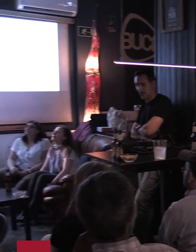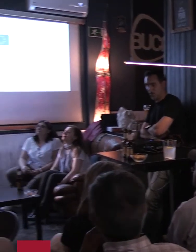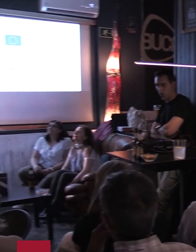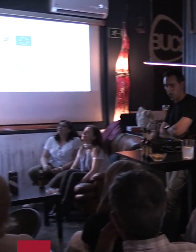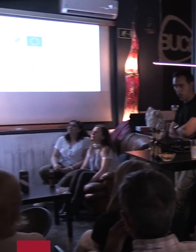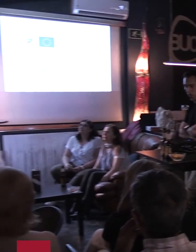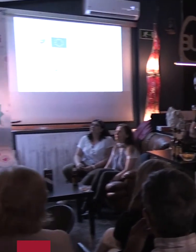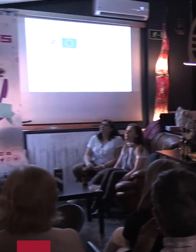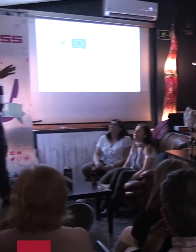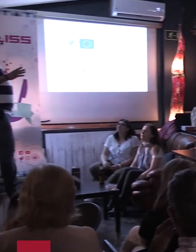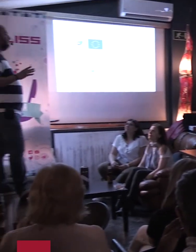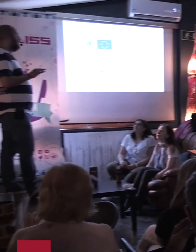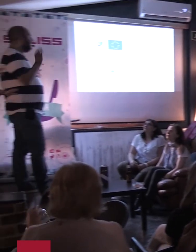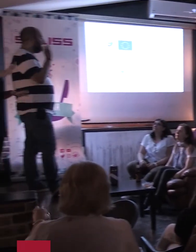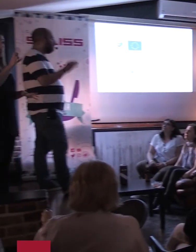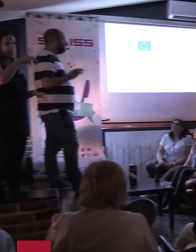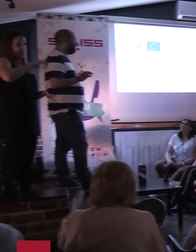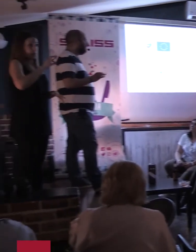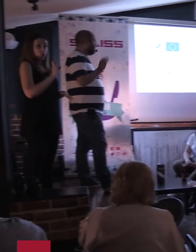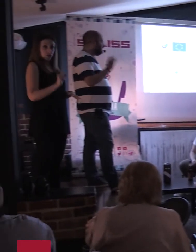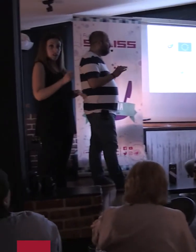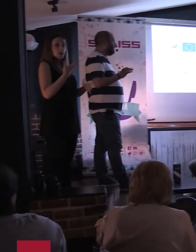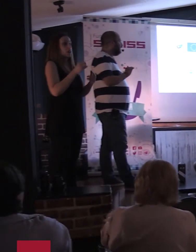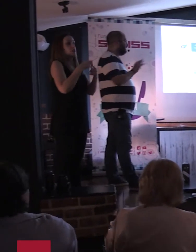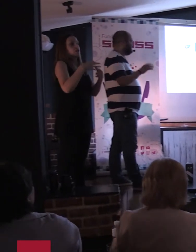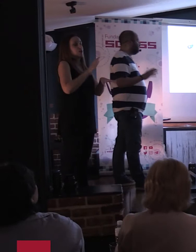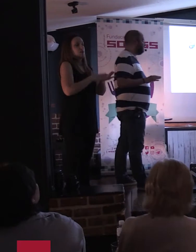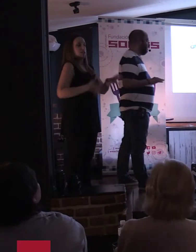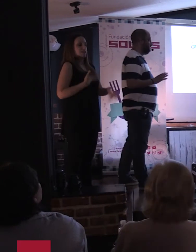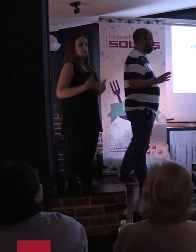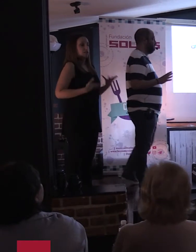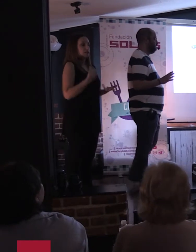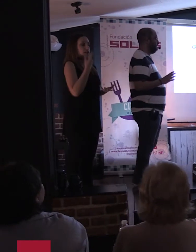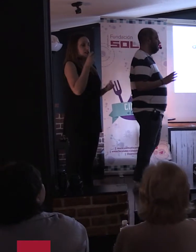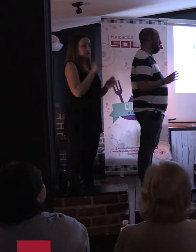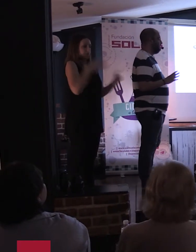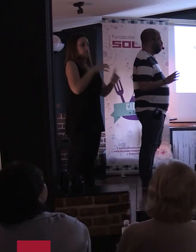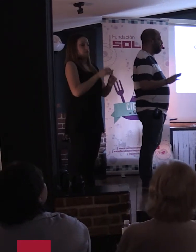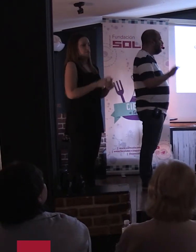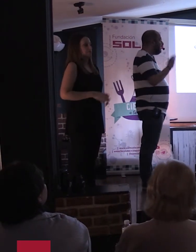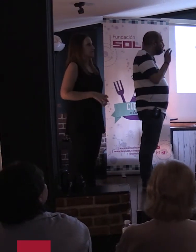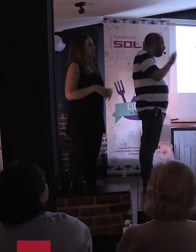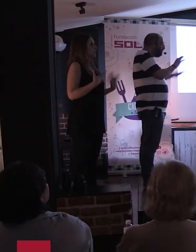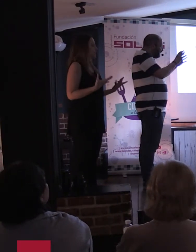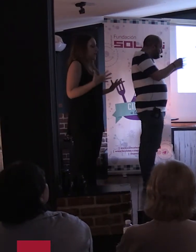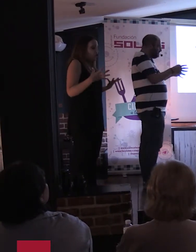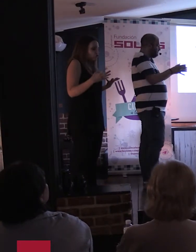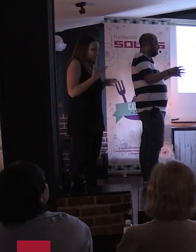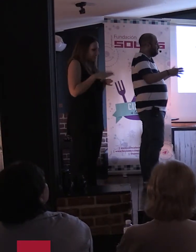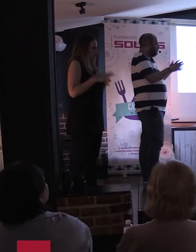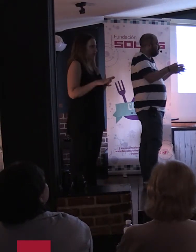La detección puede ser remota. La neurona, para estimularla, necesita un chispazo. O sea,